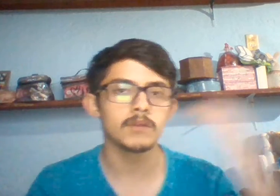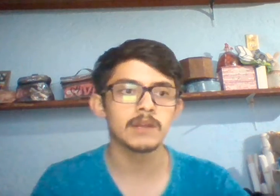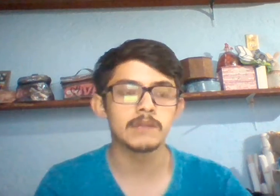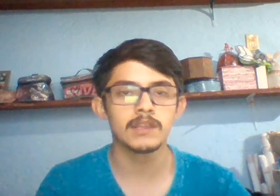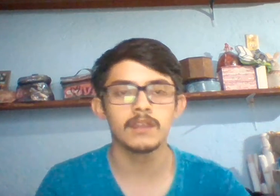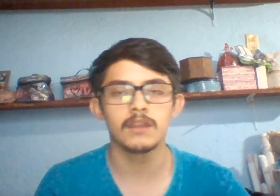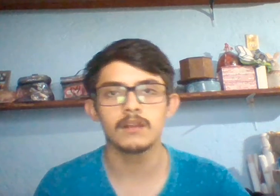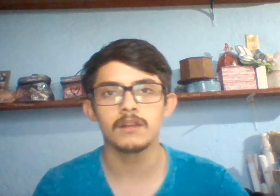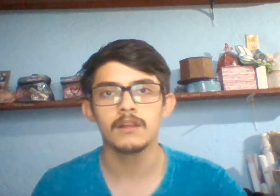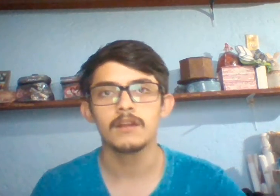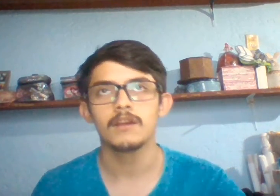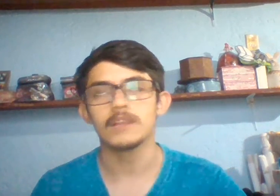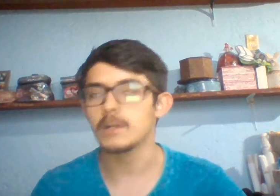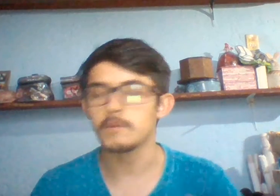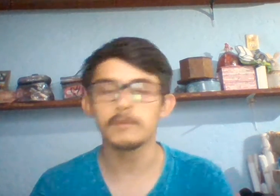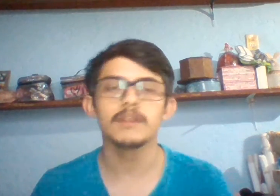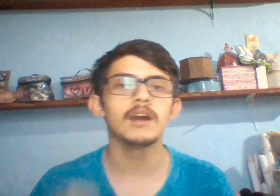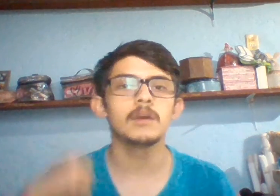la banda de la bomba del agua,